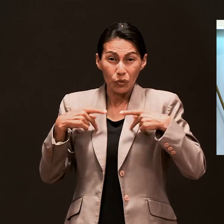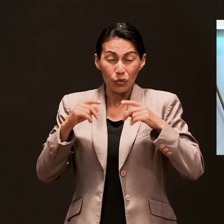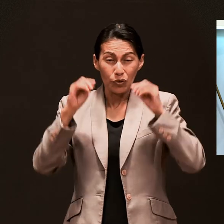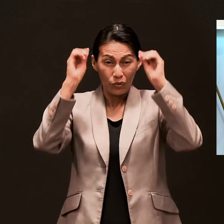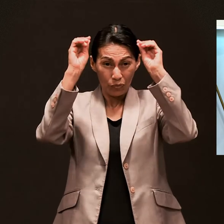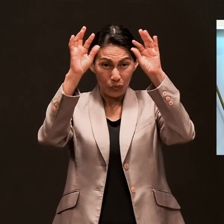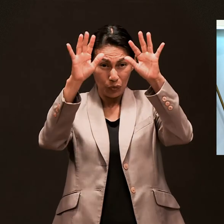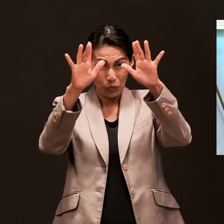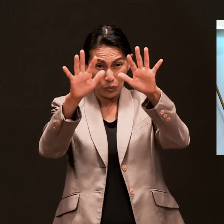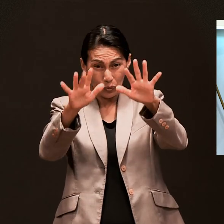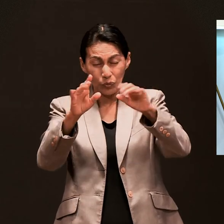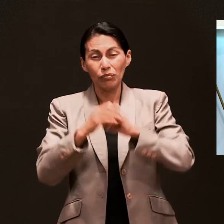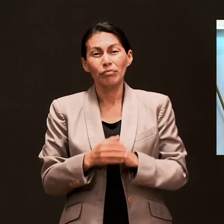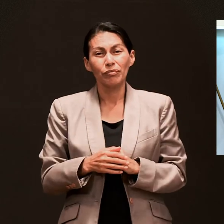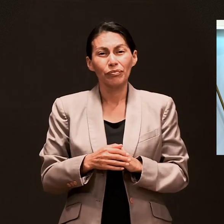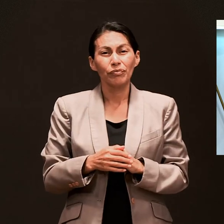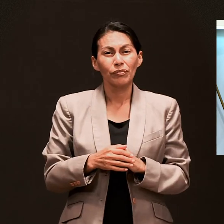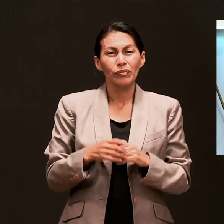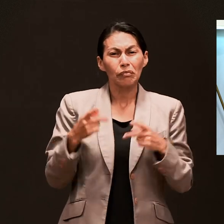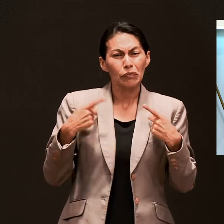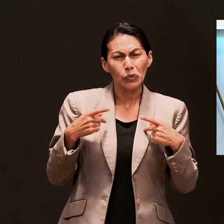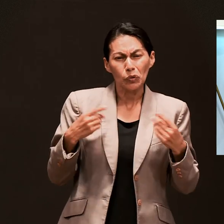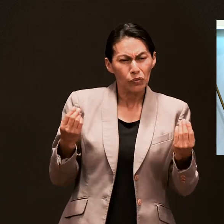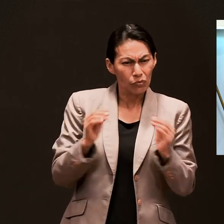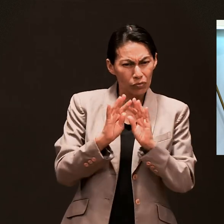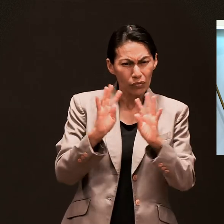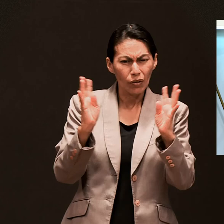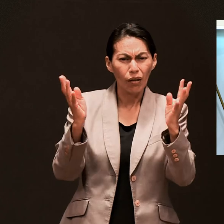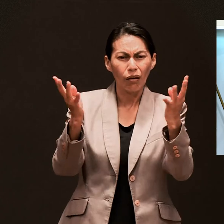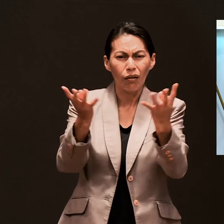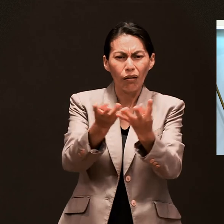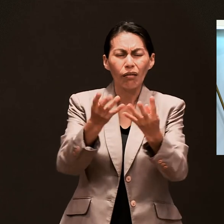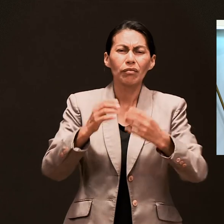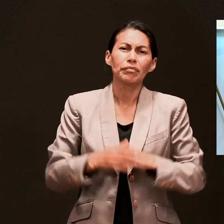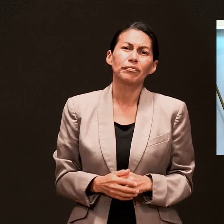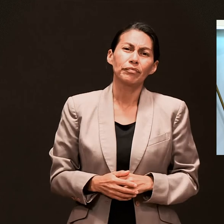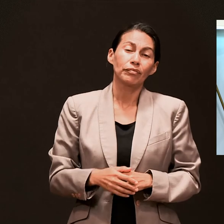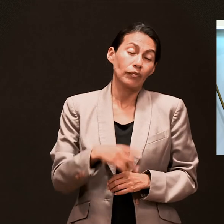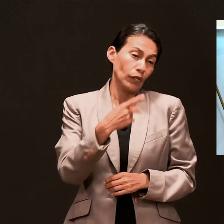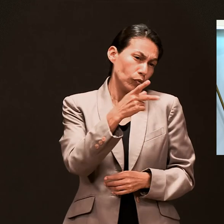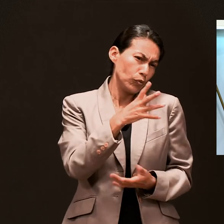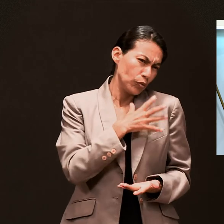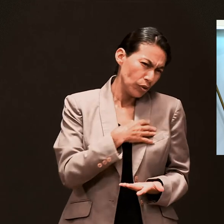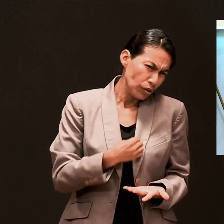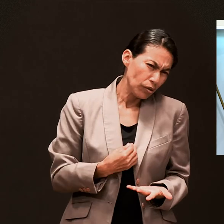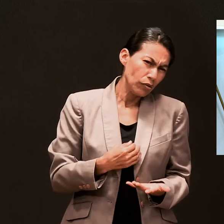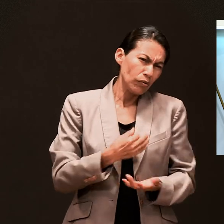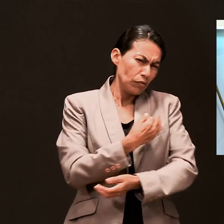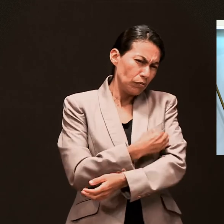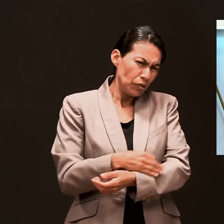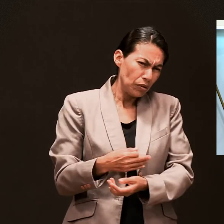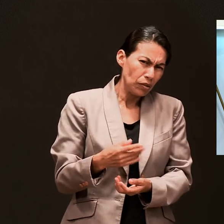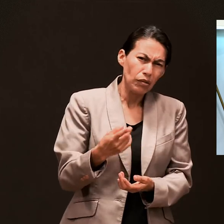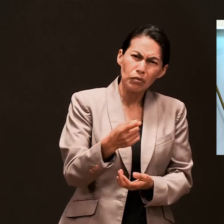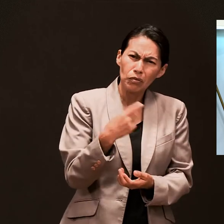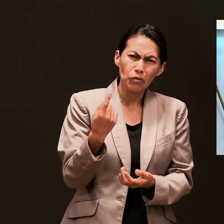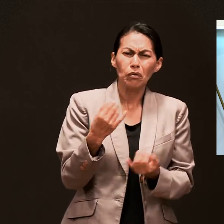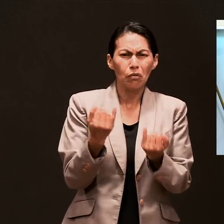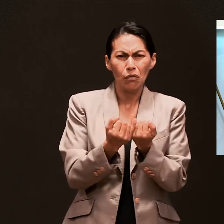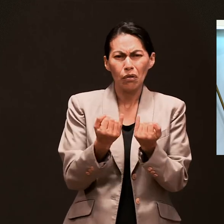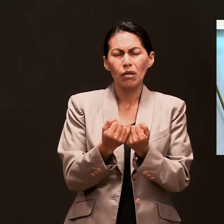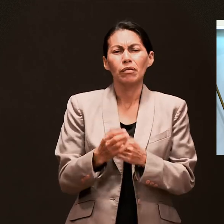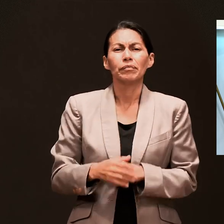ángel envíe canales de bendición viviente verdad que son dos sus hijos en el mundo como usted dice